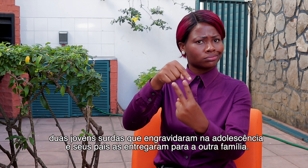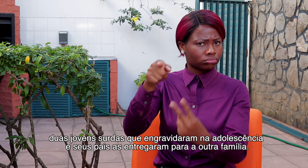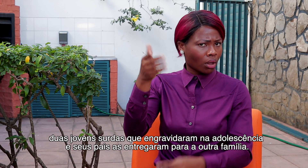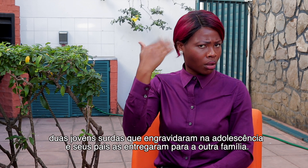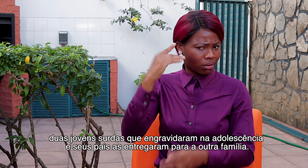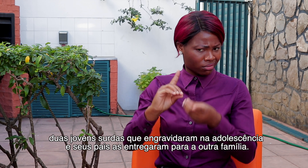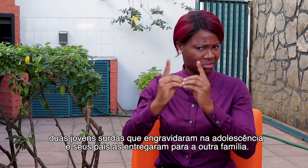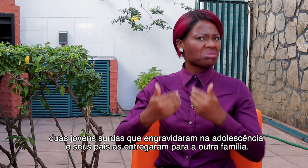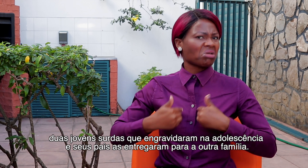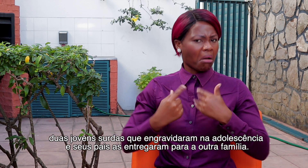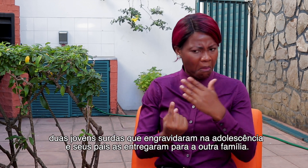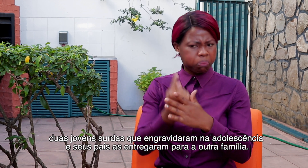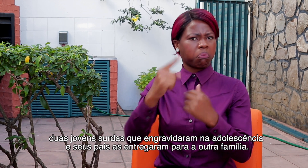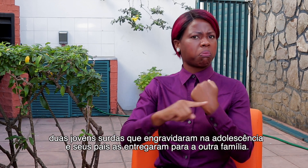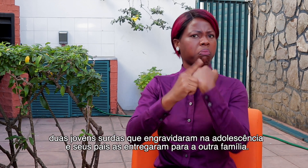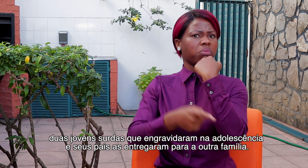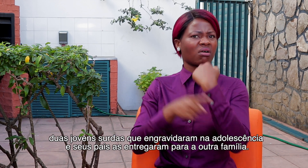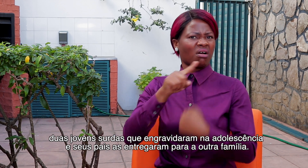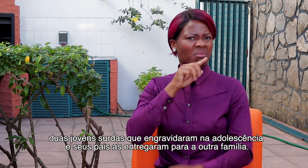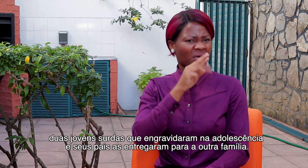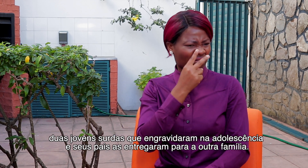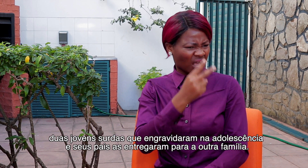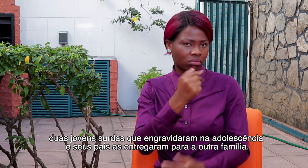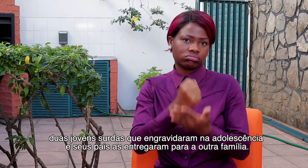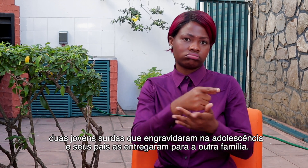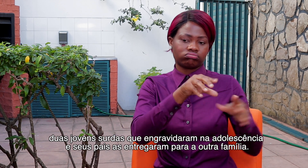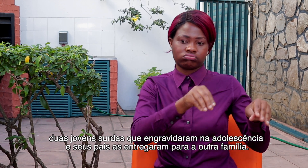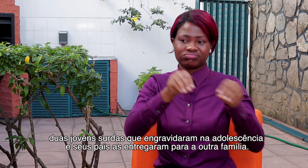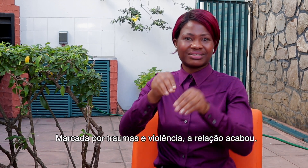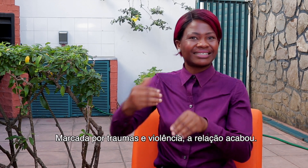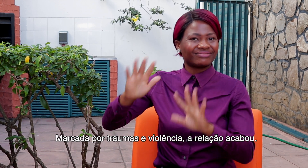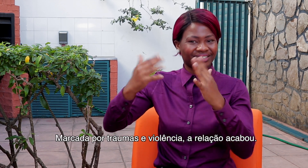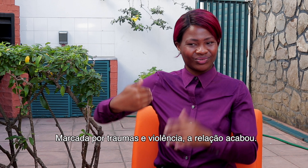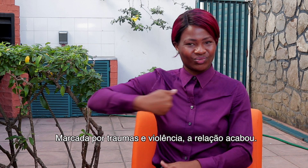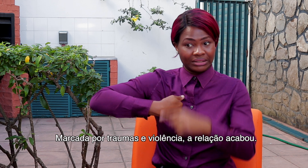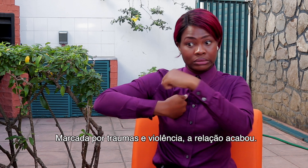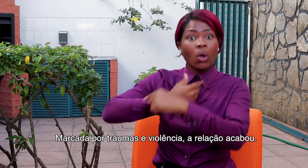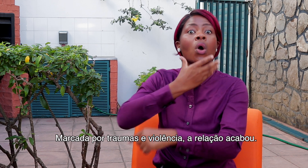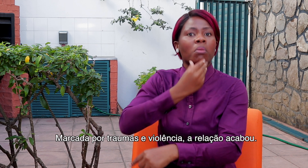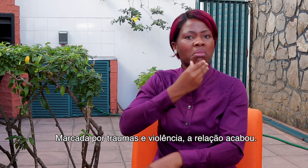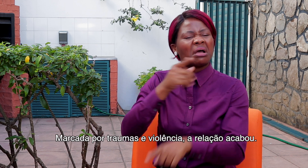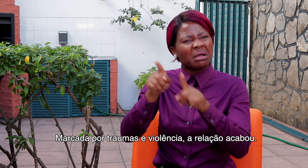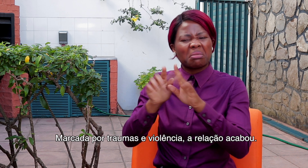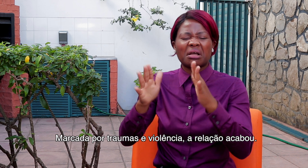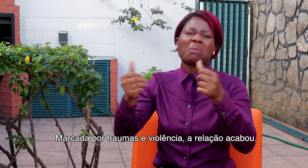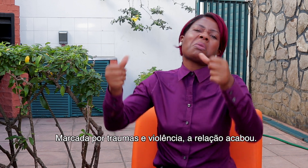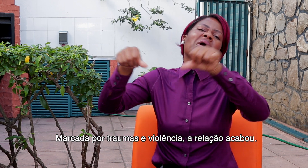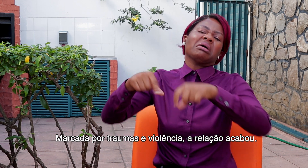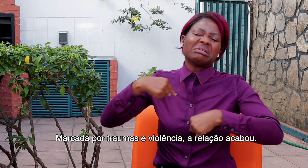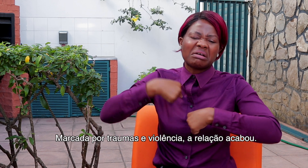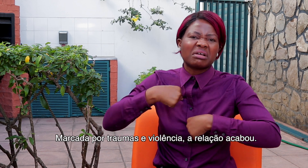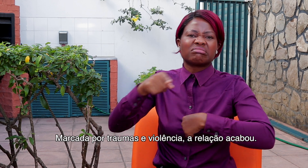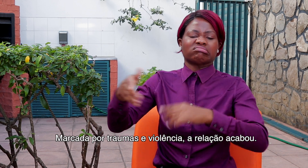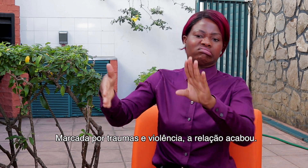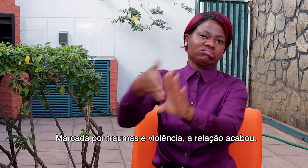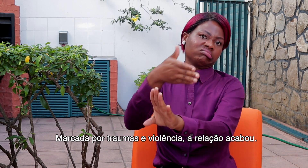na adolescência e seus pais as entregaram para outra família. Marcada por traumas e violência, a